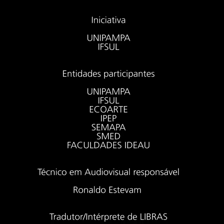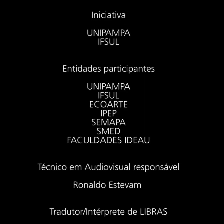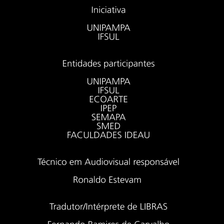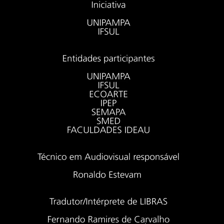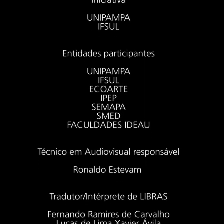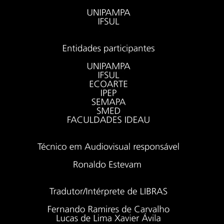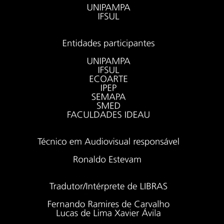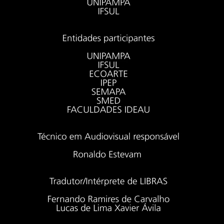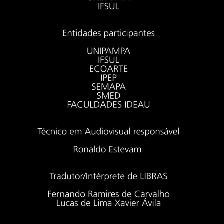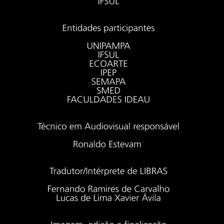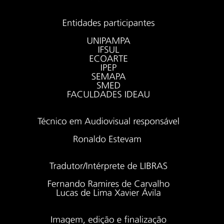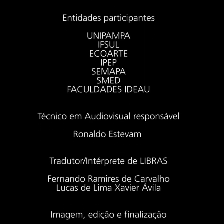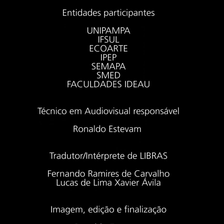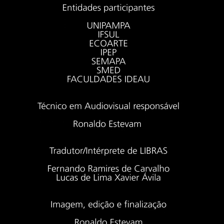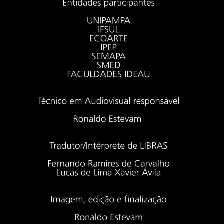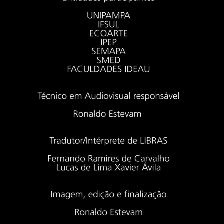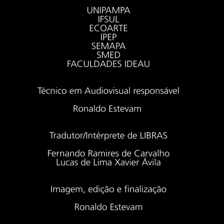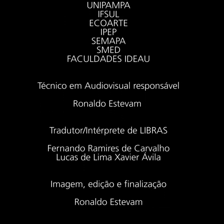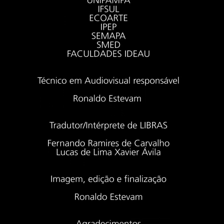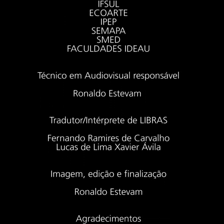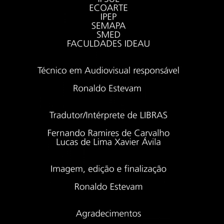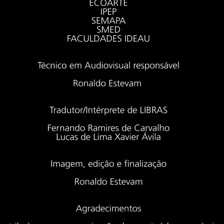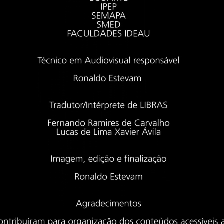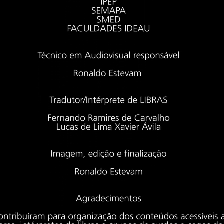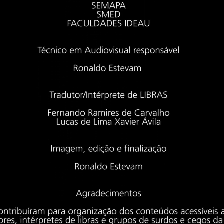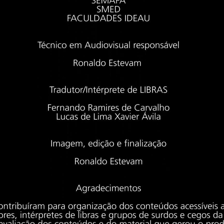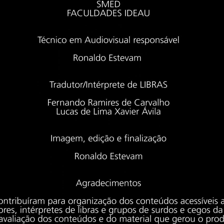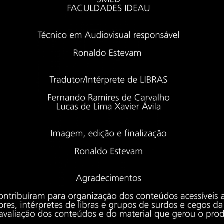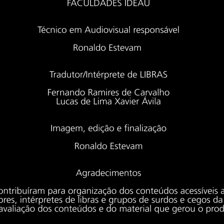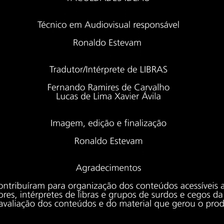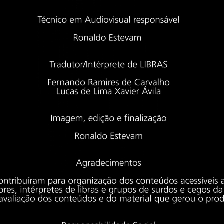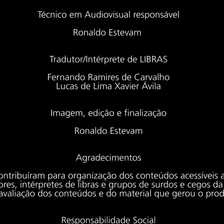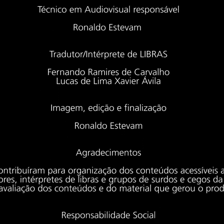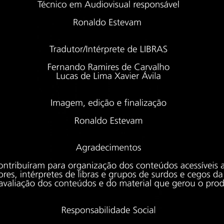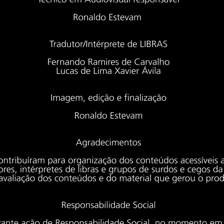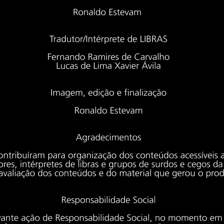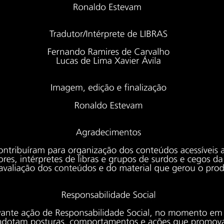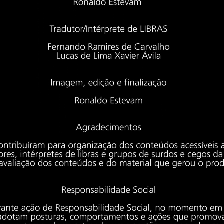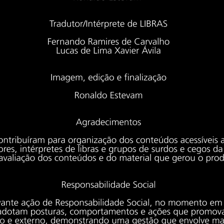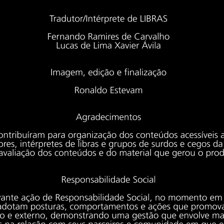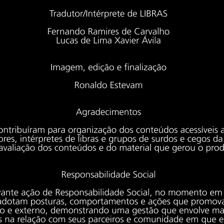Tchau. Tchau. Tchau. Tchau. Tchau. Tchau. Tchau.